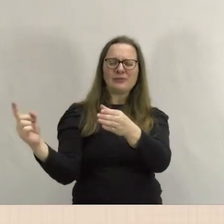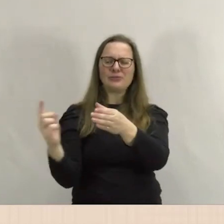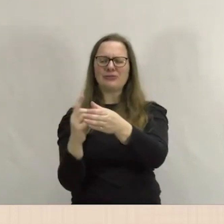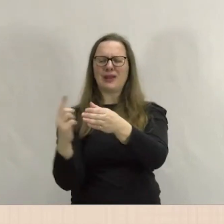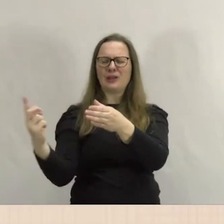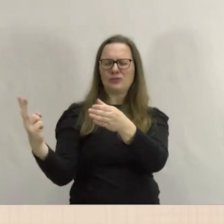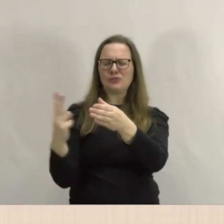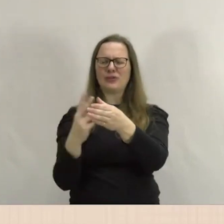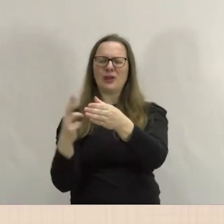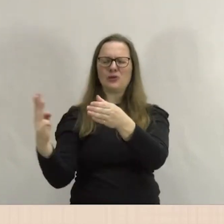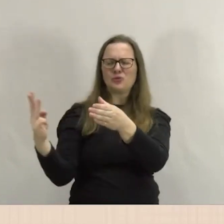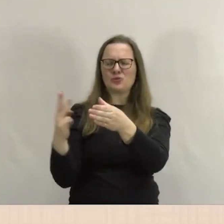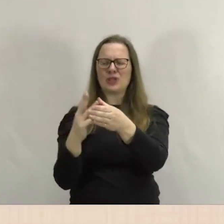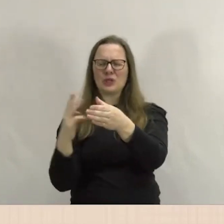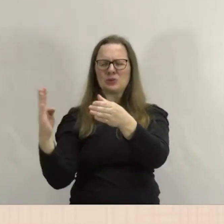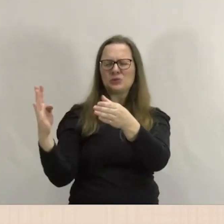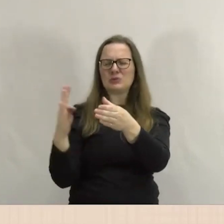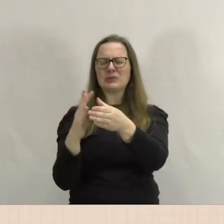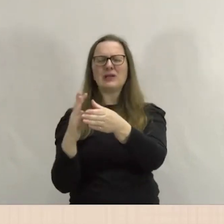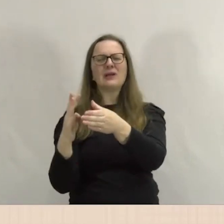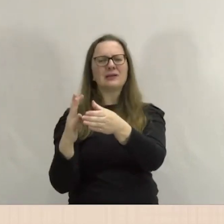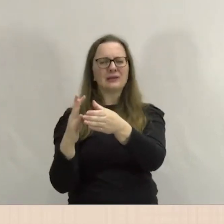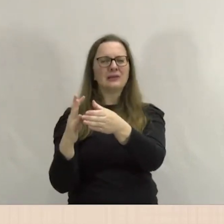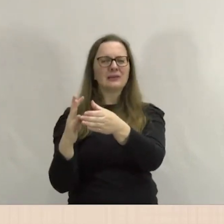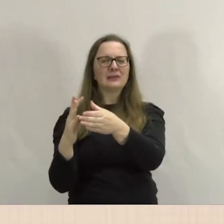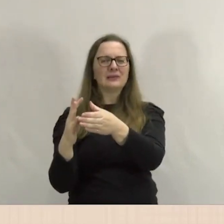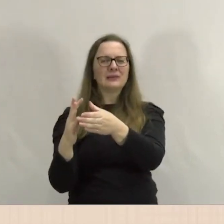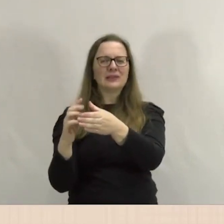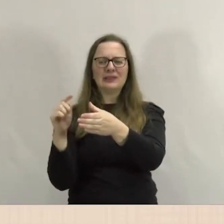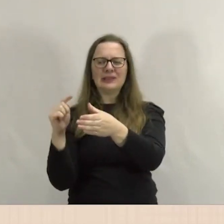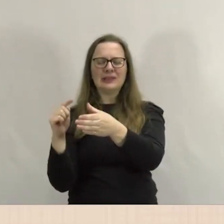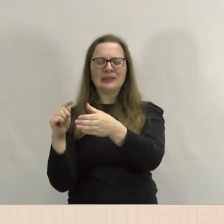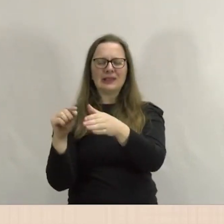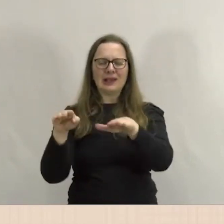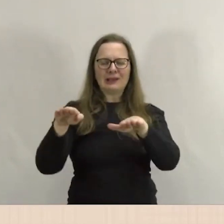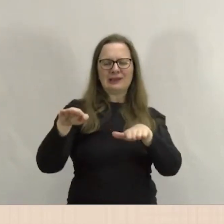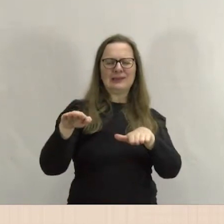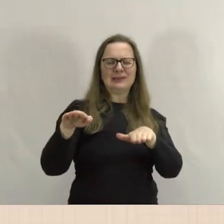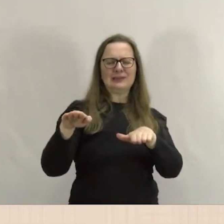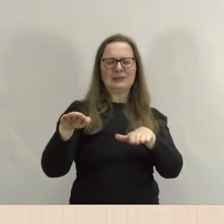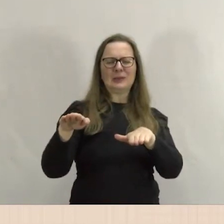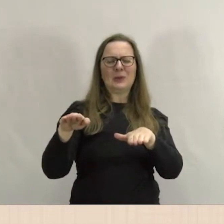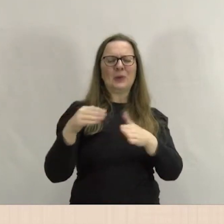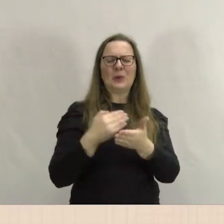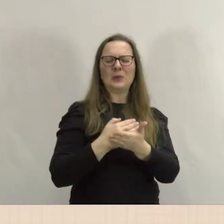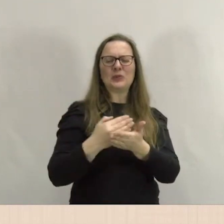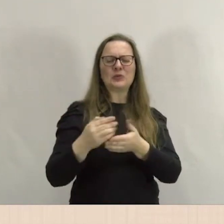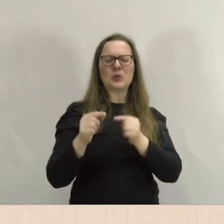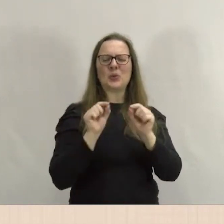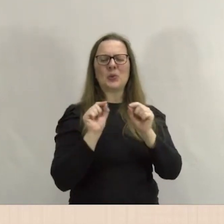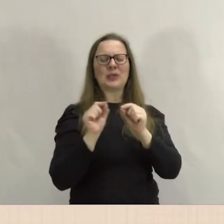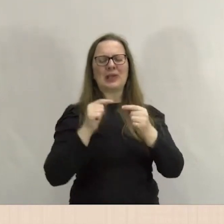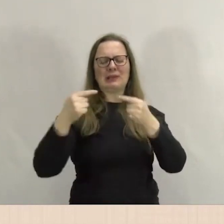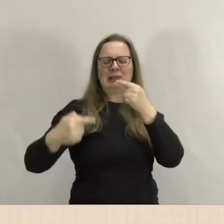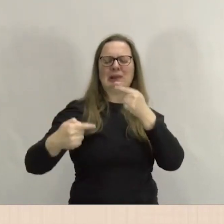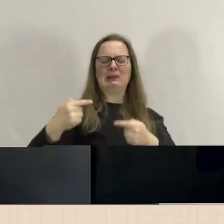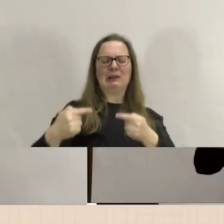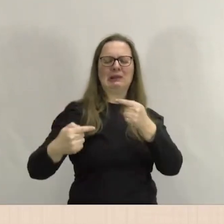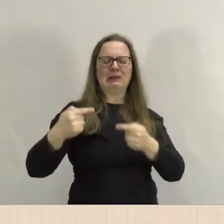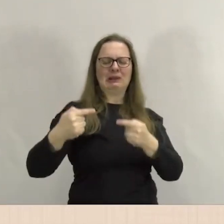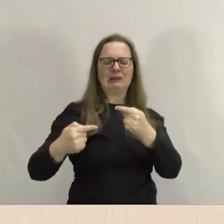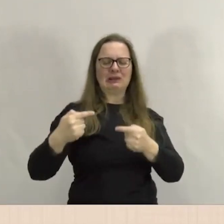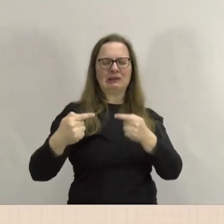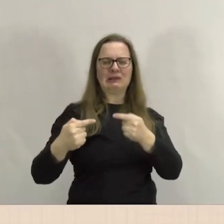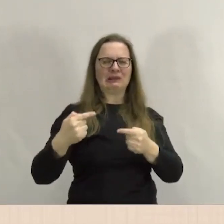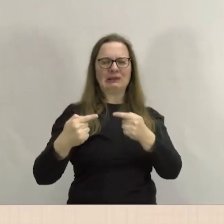irmãos, começam com a hierarquia, surgir a politicagem. Aí querer buscar uma